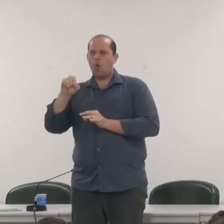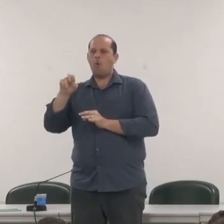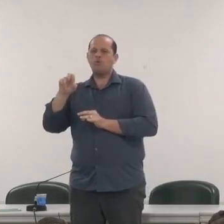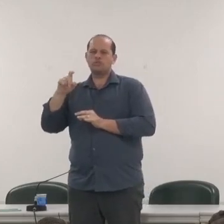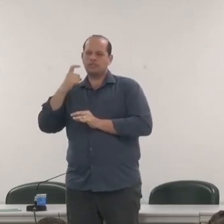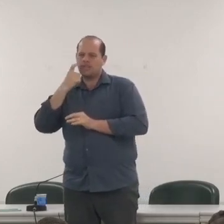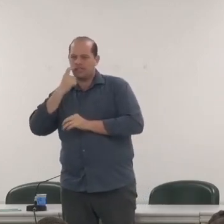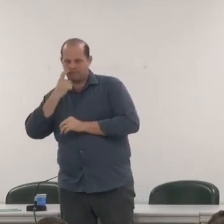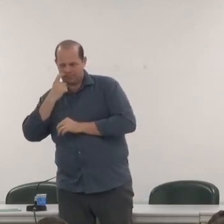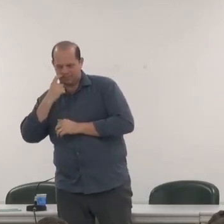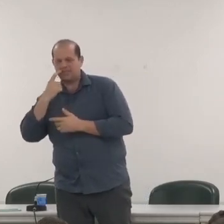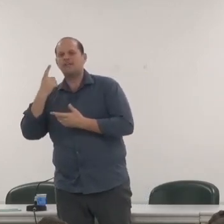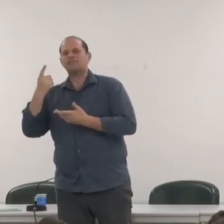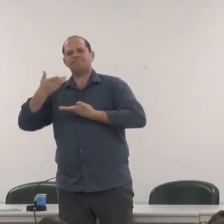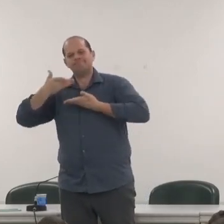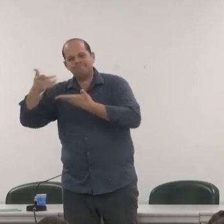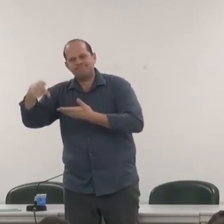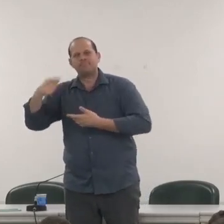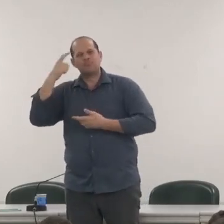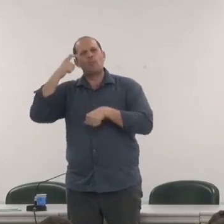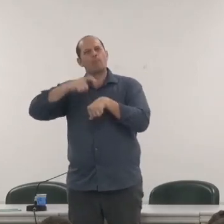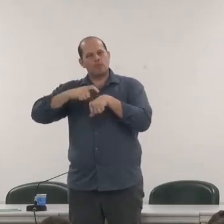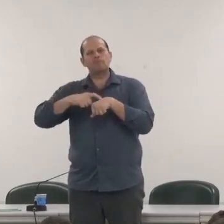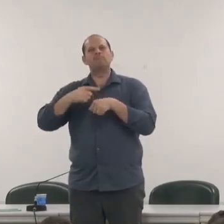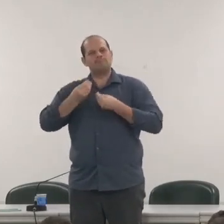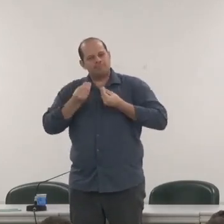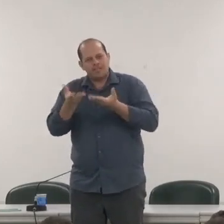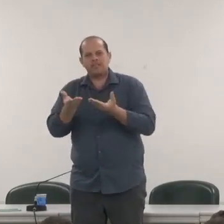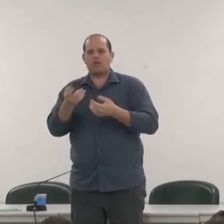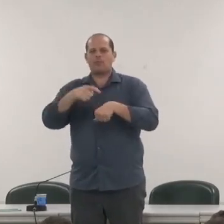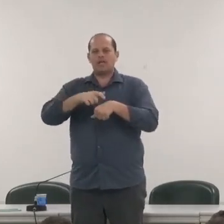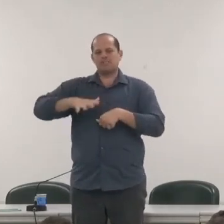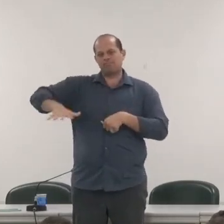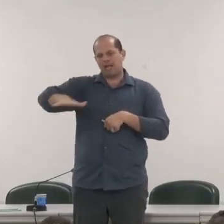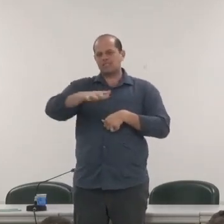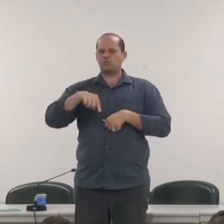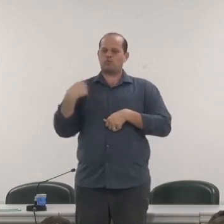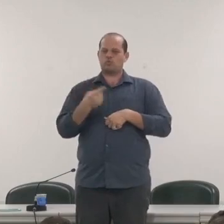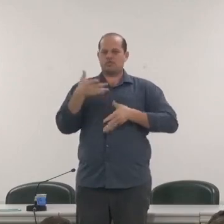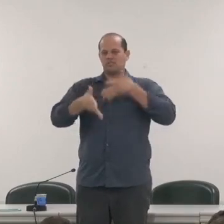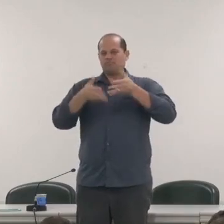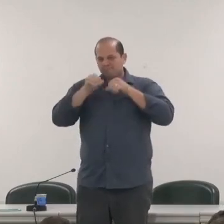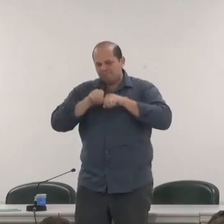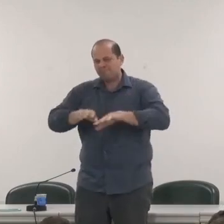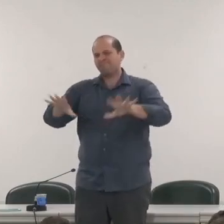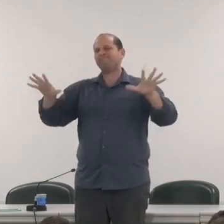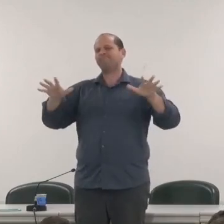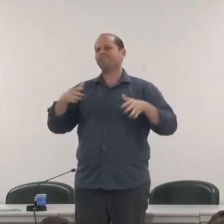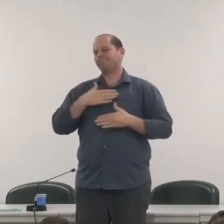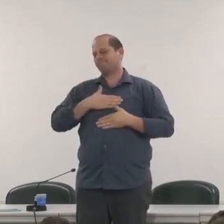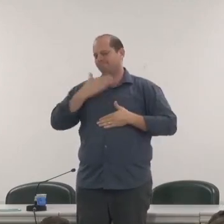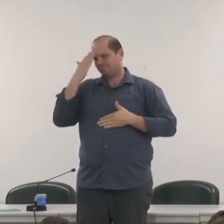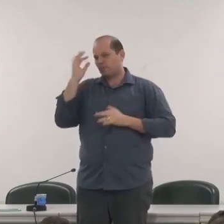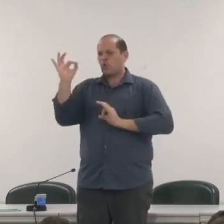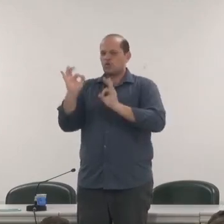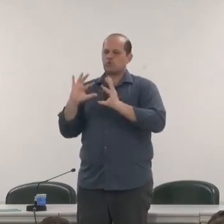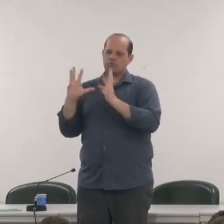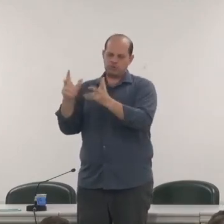aqui, na pessoa principalmente da professora Lívia, né? Representante aí de toda a organização do GEL. Então, muito obrigada. É